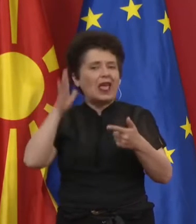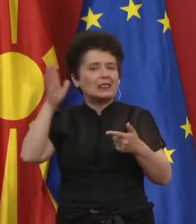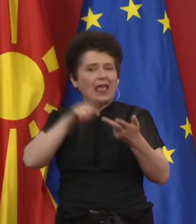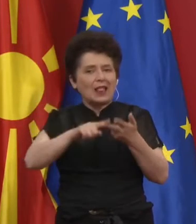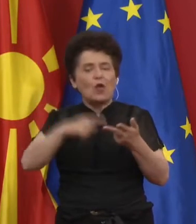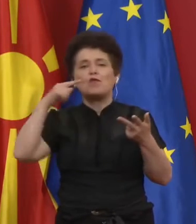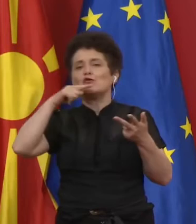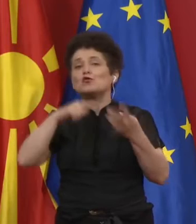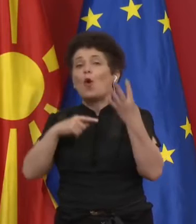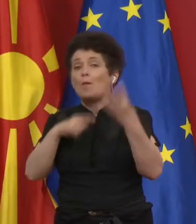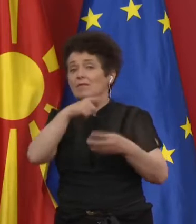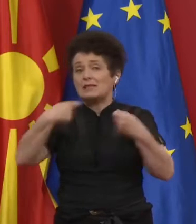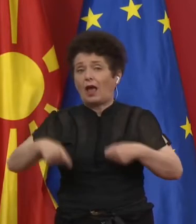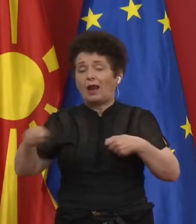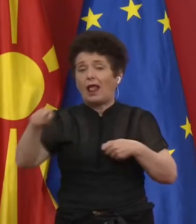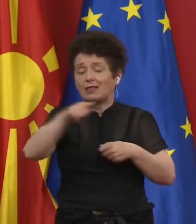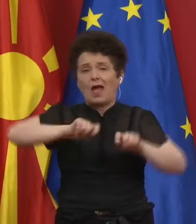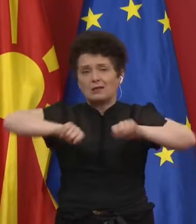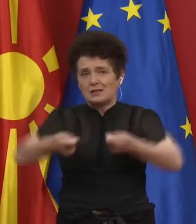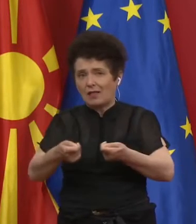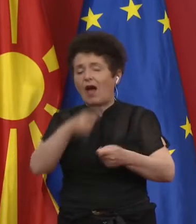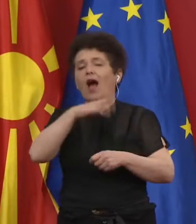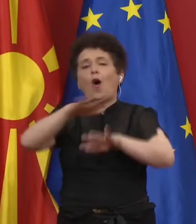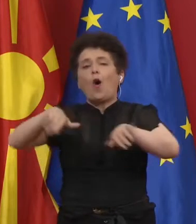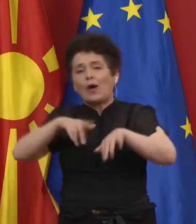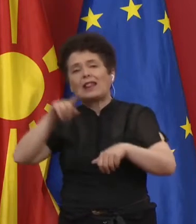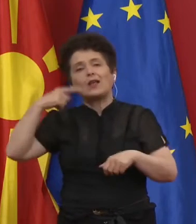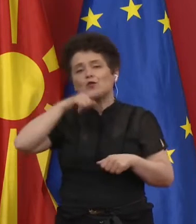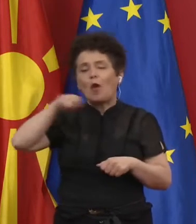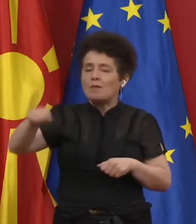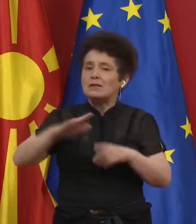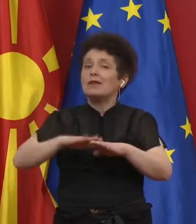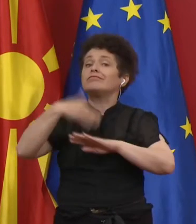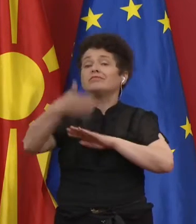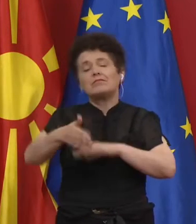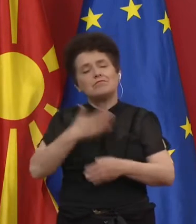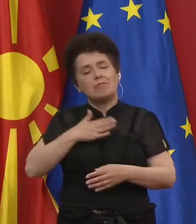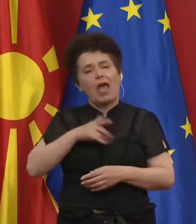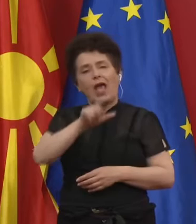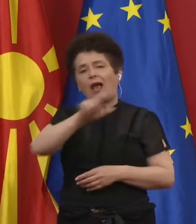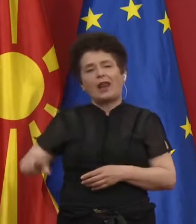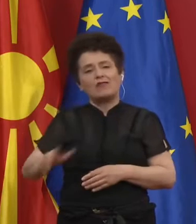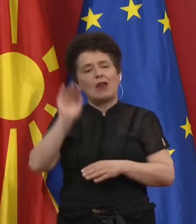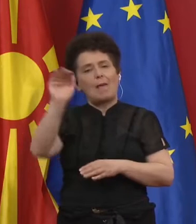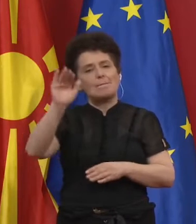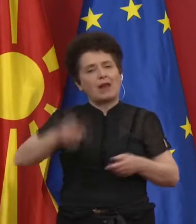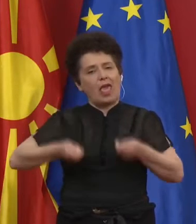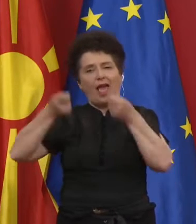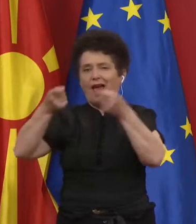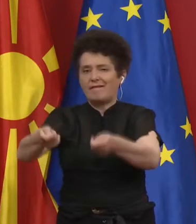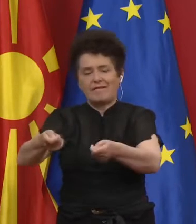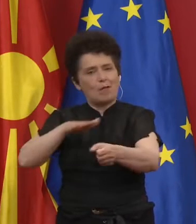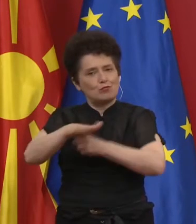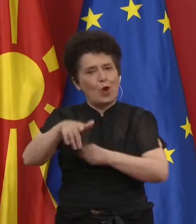и Струмица. А за објектите во Охрид и Струмица ќе следуваат и кривични пријави. Воедно